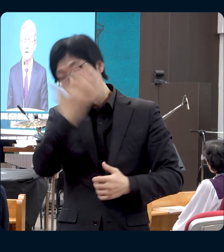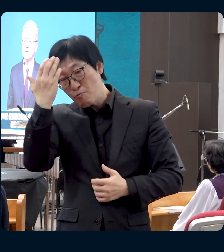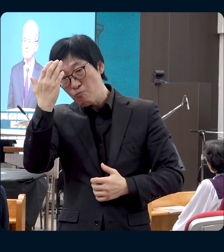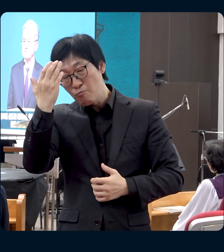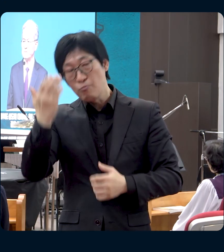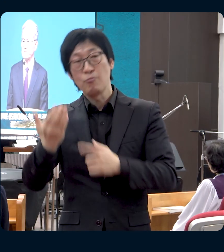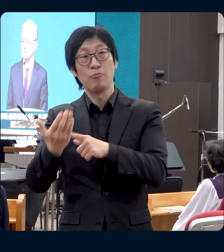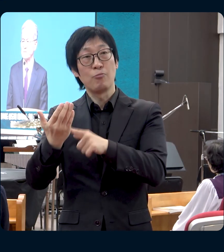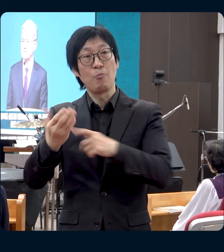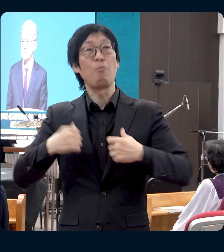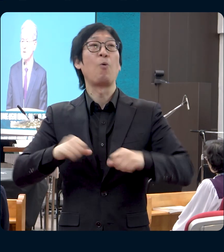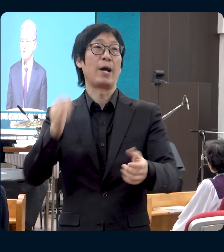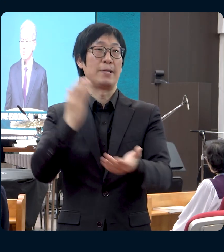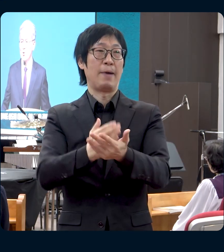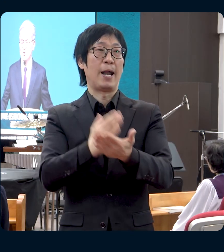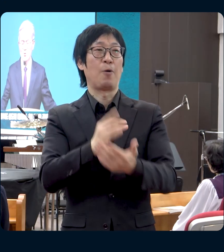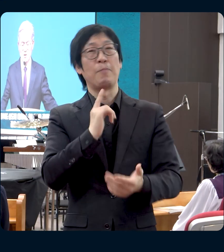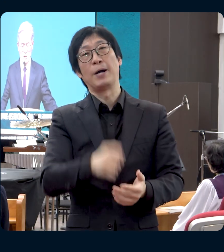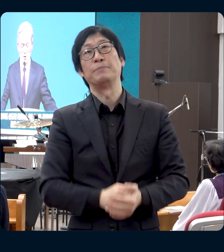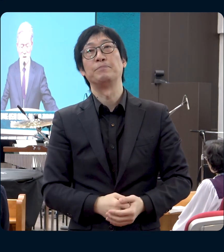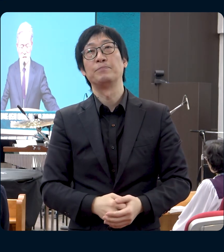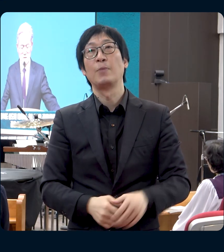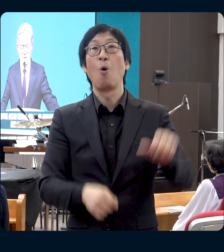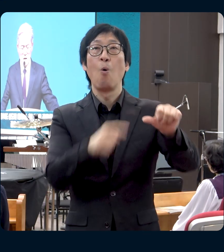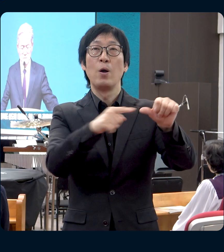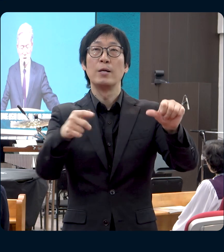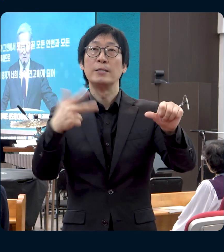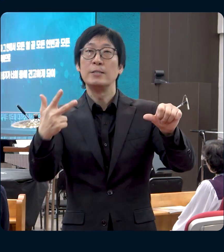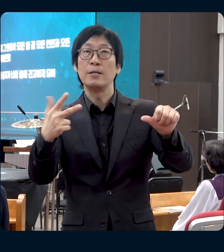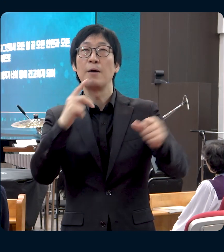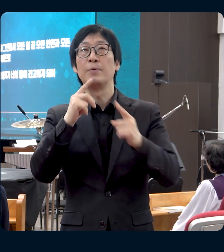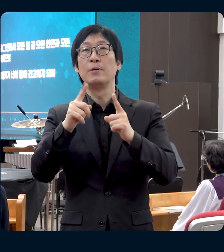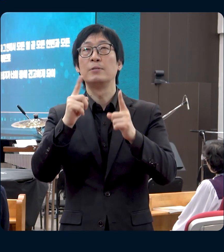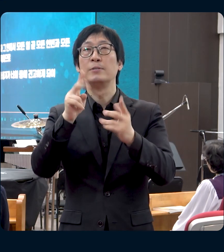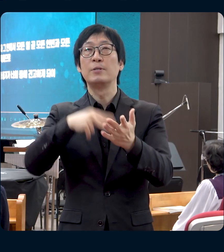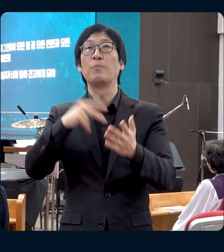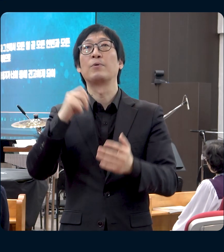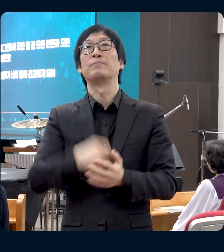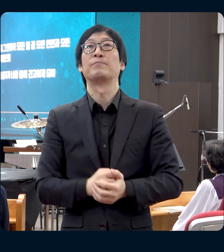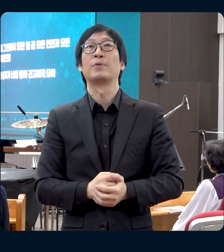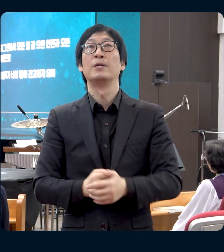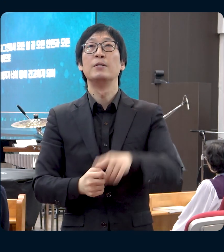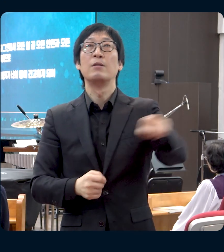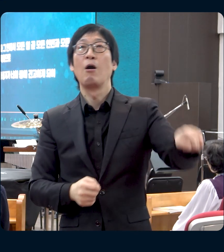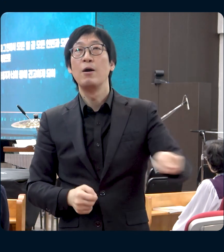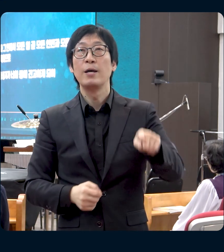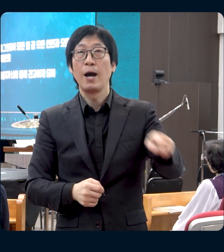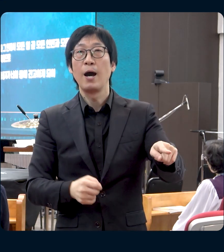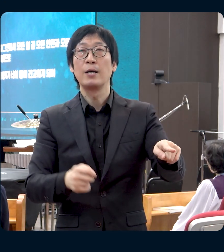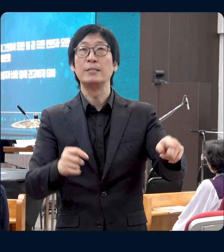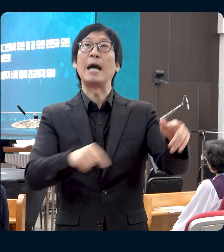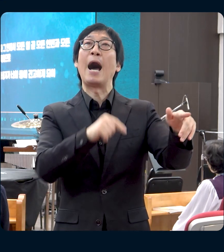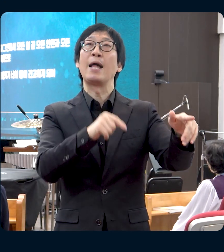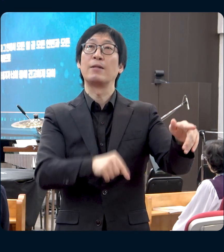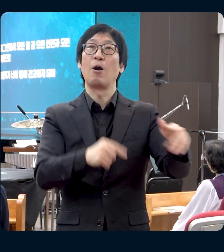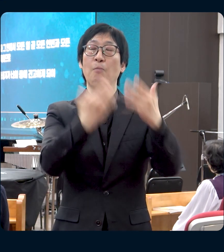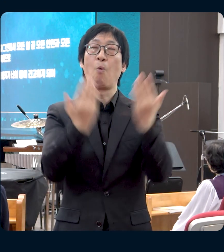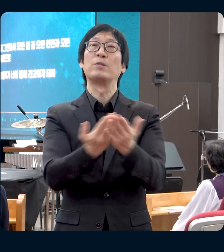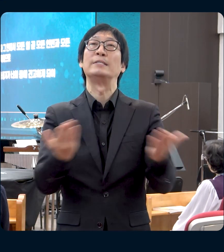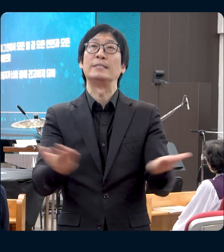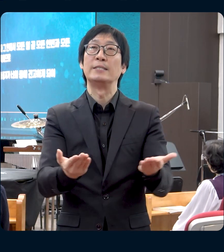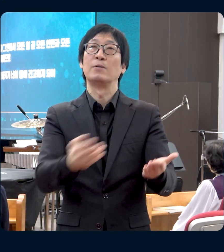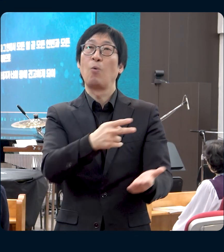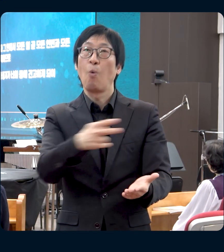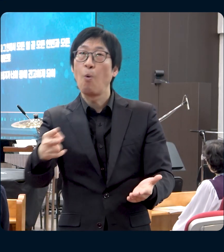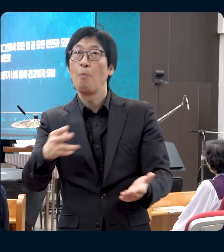마라. 우리 5절로 7절 말씀을 함께 읽겠습니다. 같이 읽습니다. 이는 너희가 그 안에서